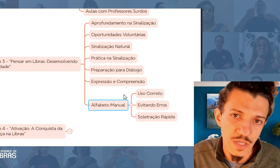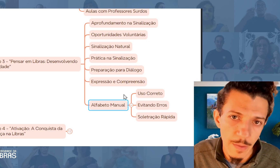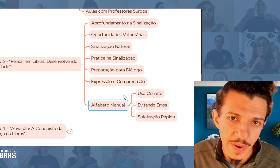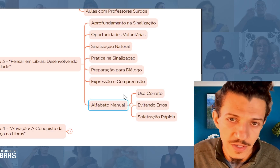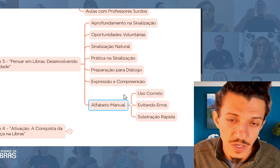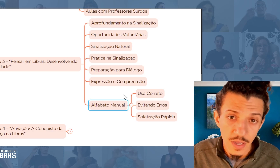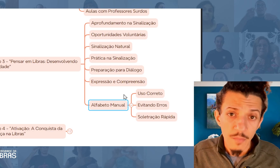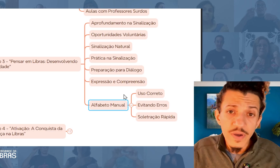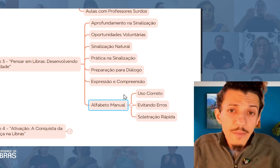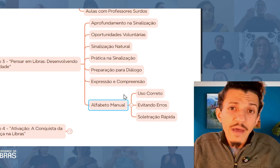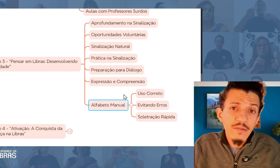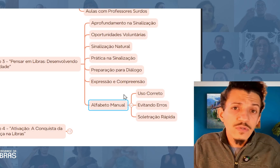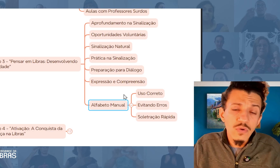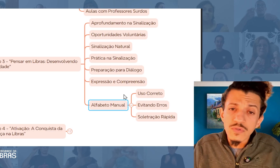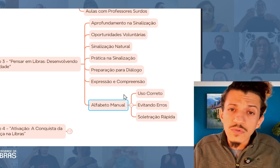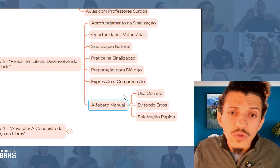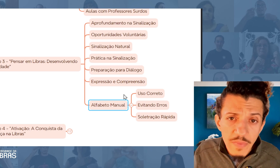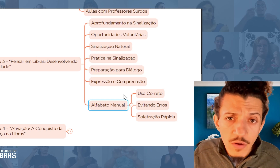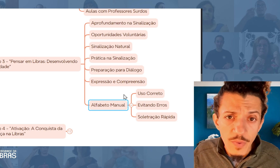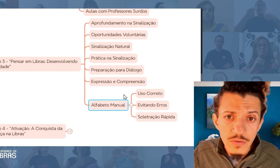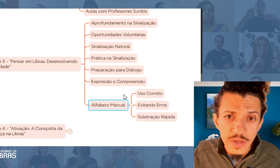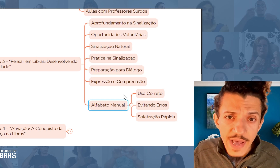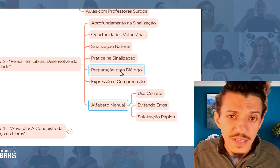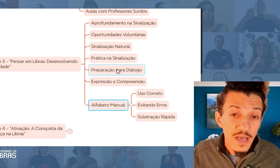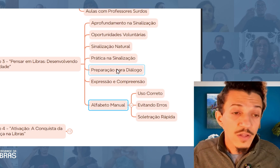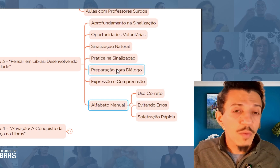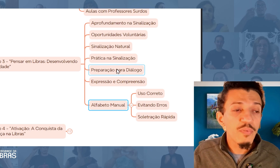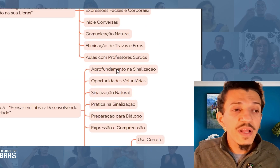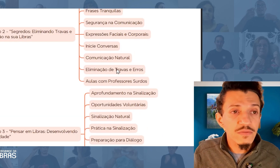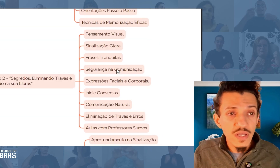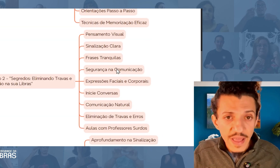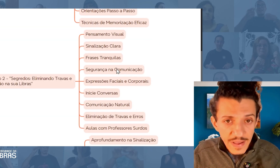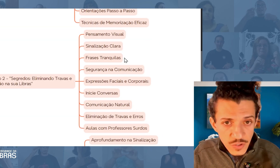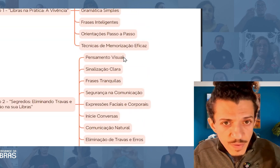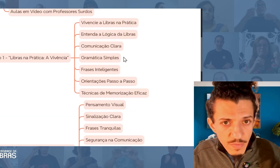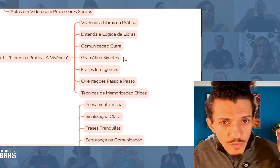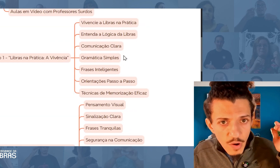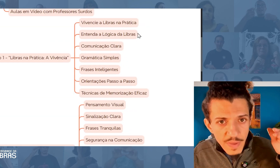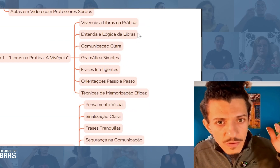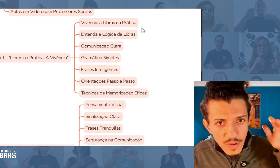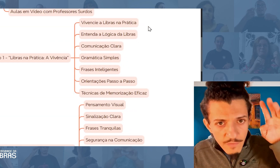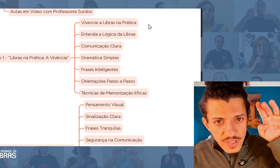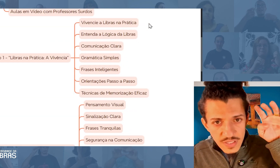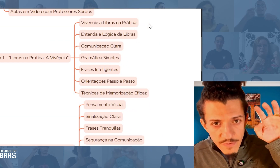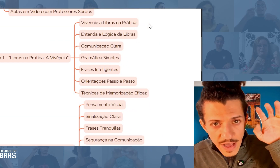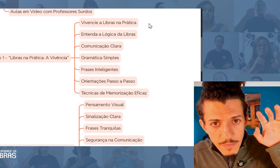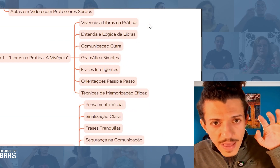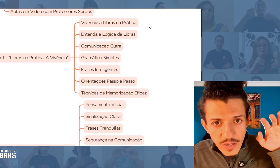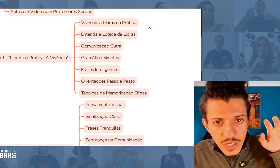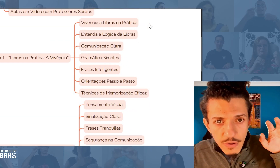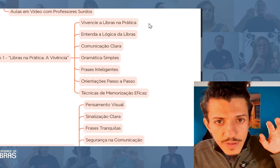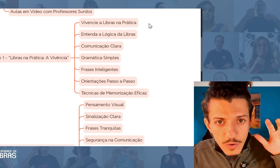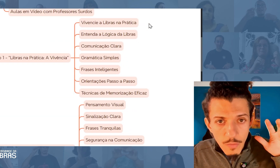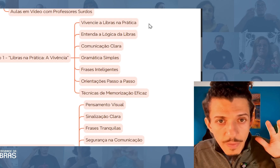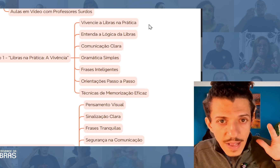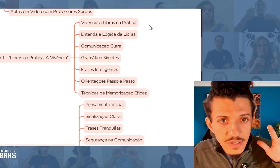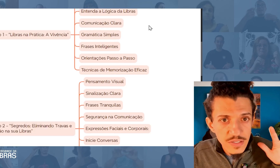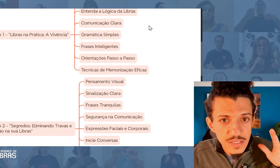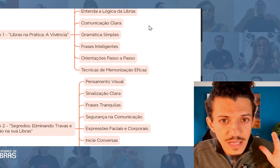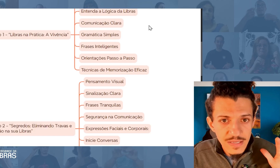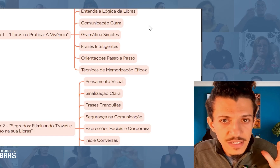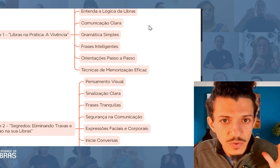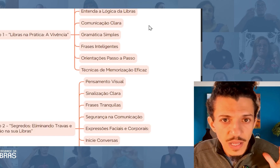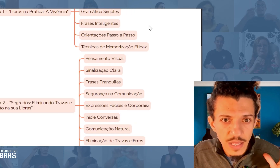que você aprende. Porque a maioria dos surdos não domina o português. Então, por isso que desde o primeiro momento, você já vai emergindo aqui com